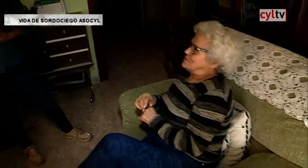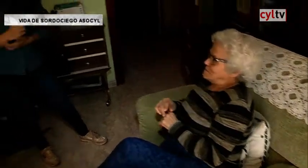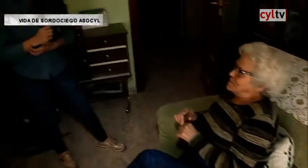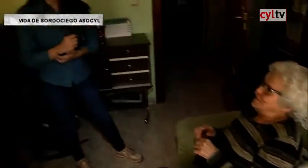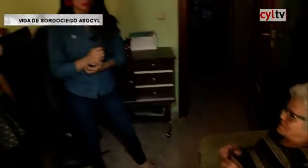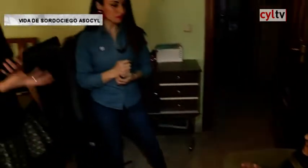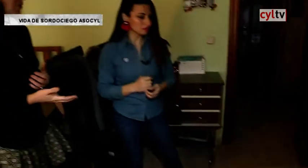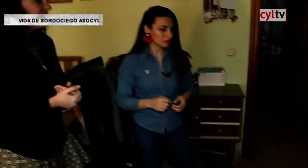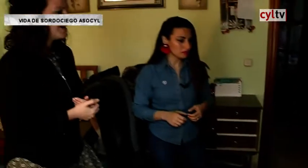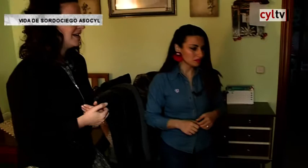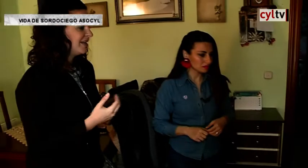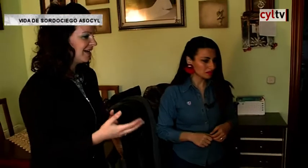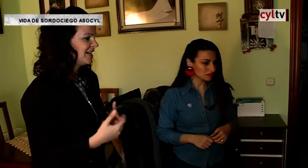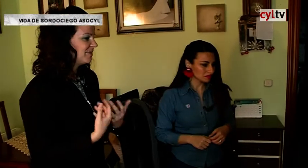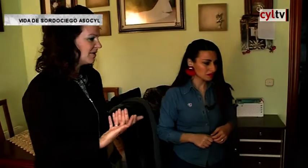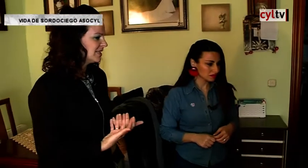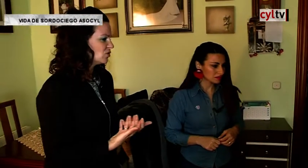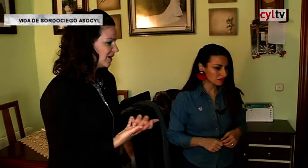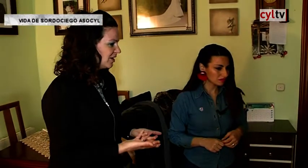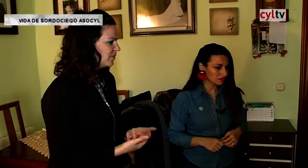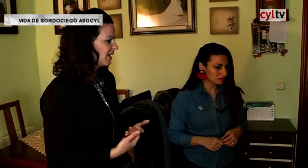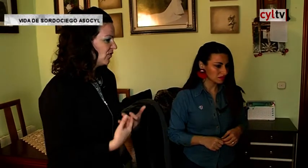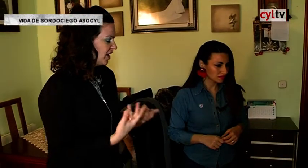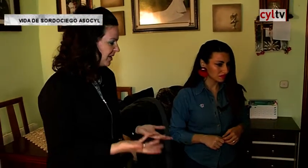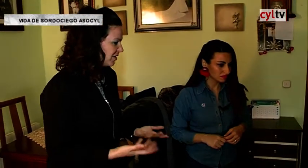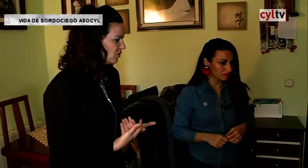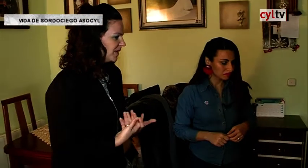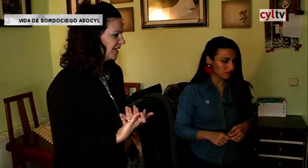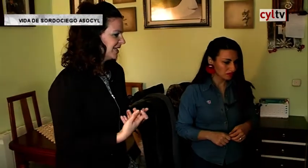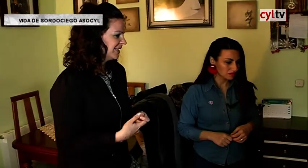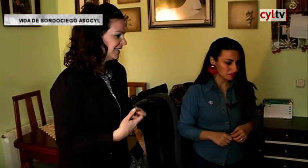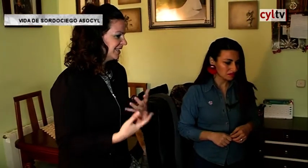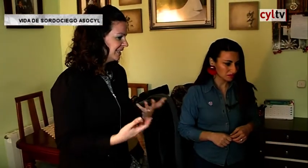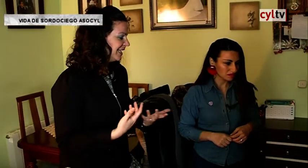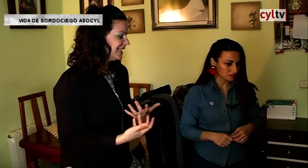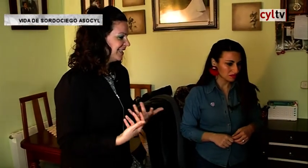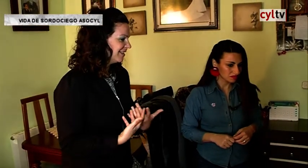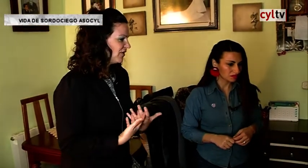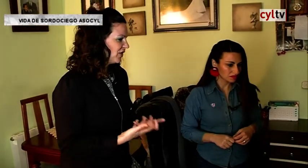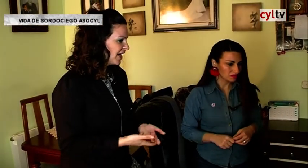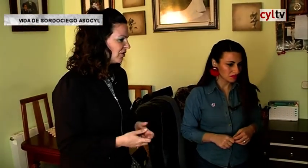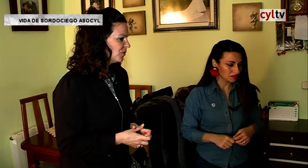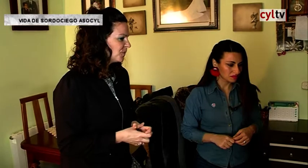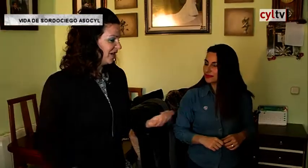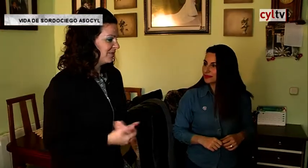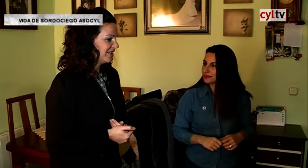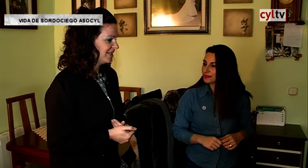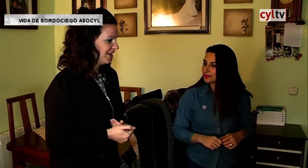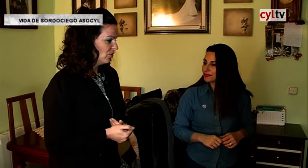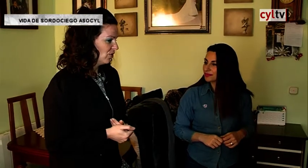en cómo afrontar el problema. Ella le animaba a su marido para que fuera al médico, para que intentaran frenarlo. Finalmente se quedó